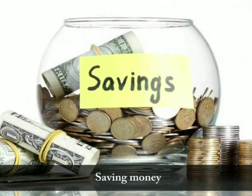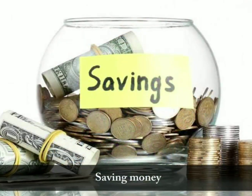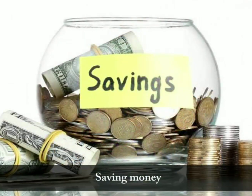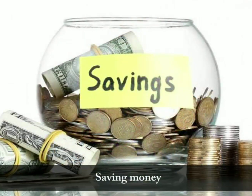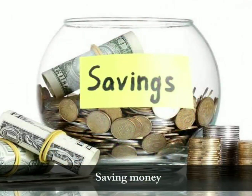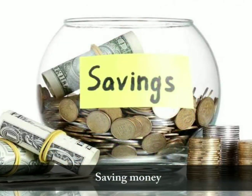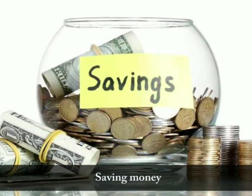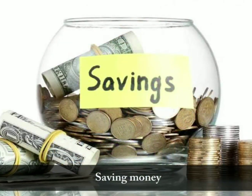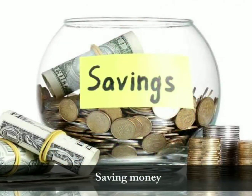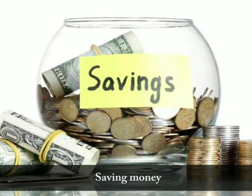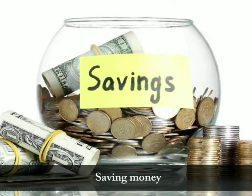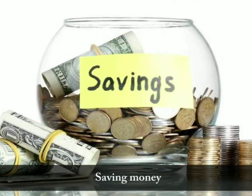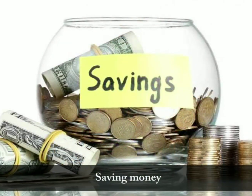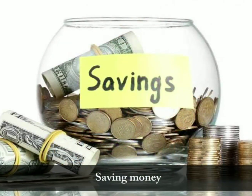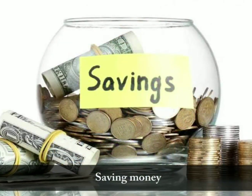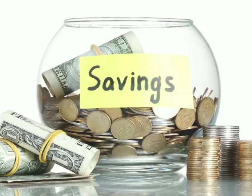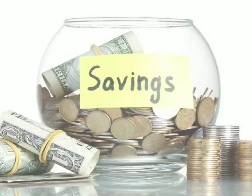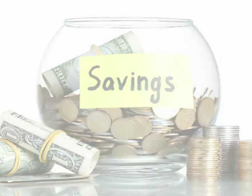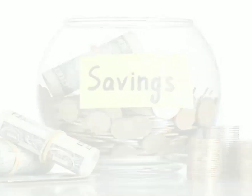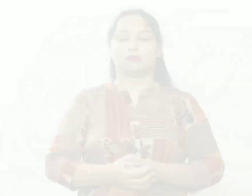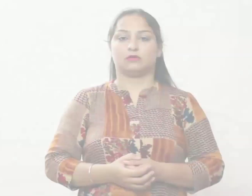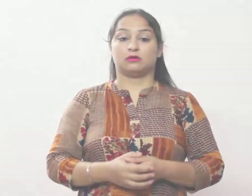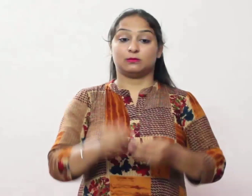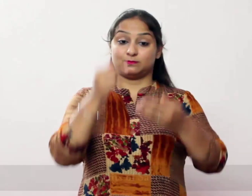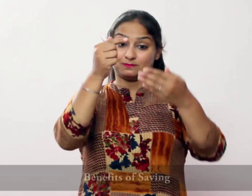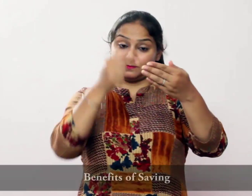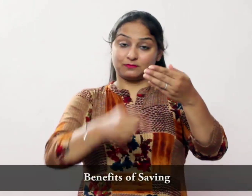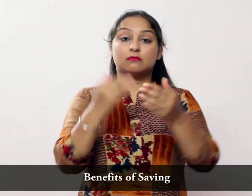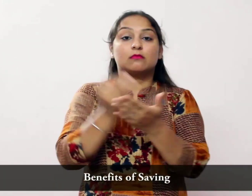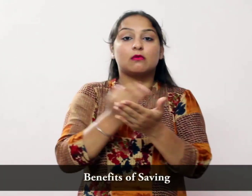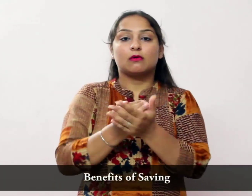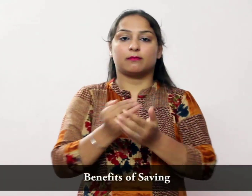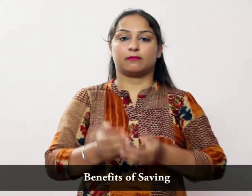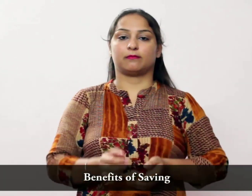है। पैसे बचाना। बचत के लाभ।